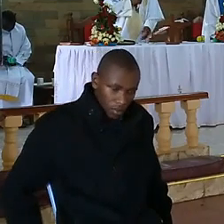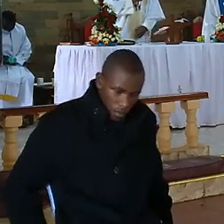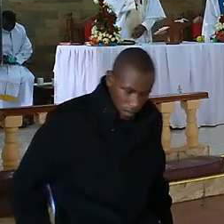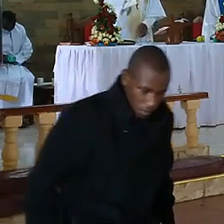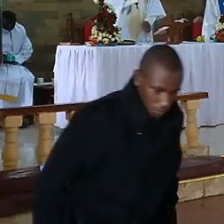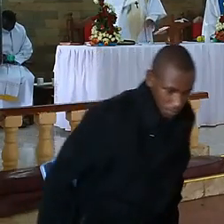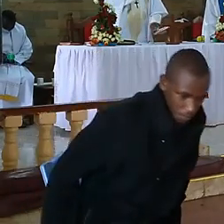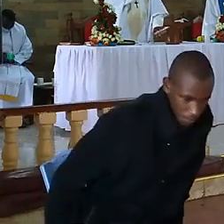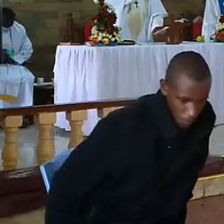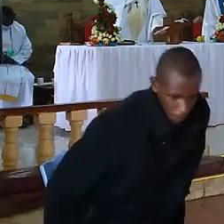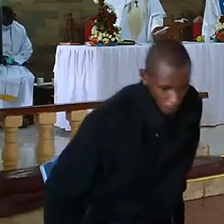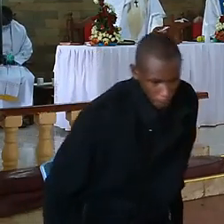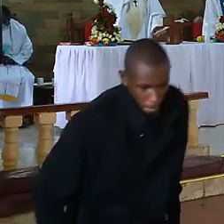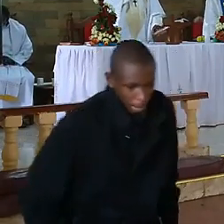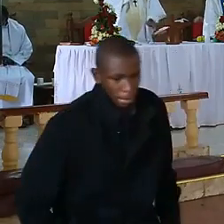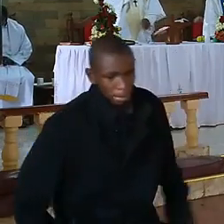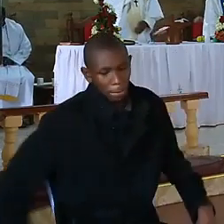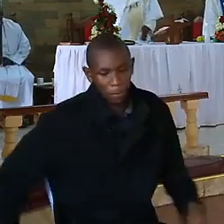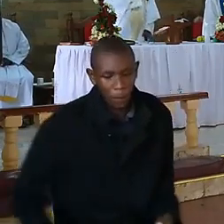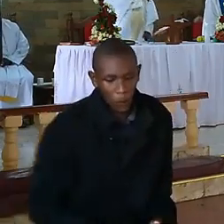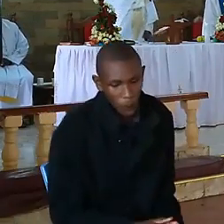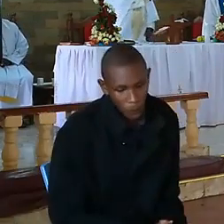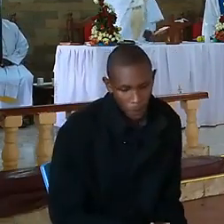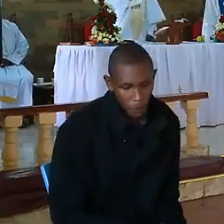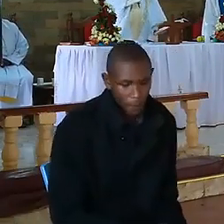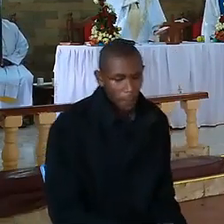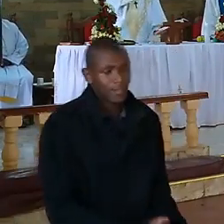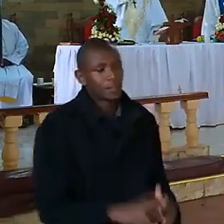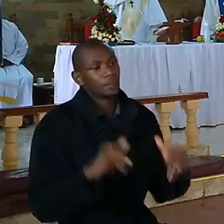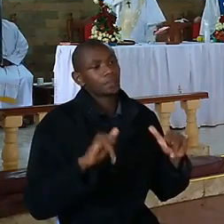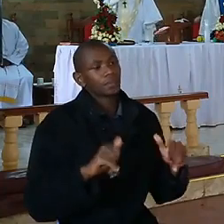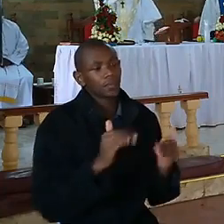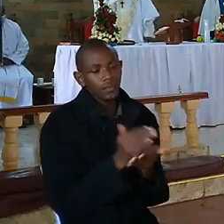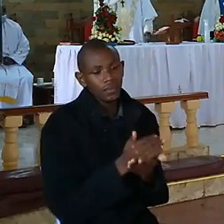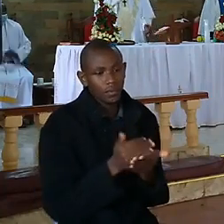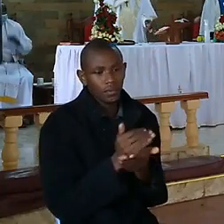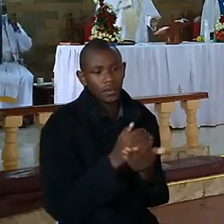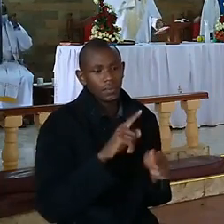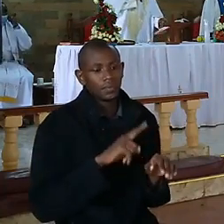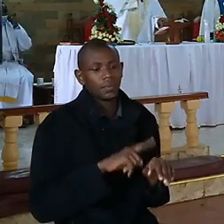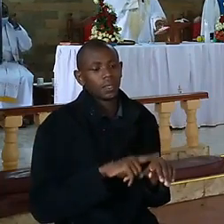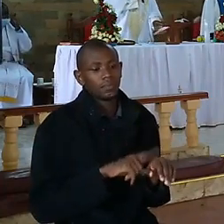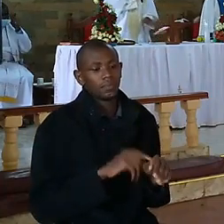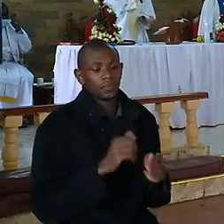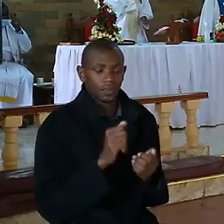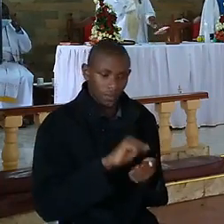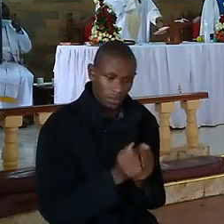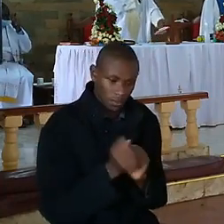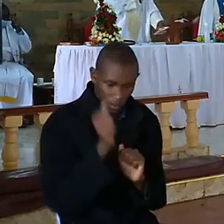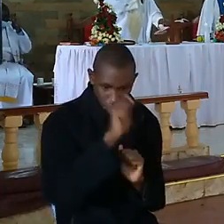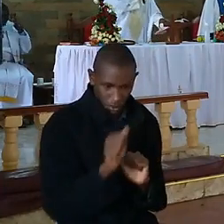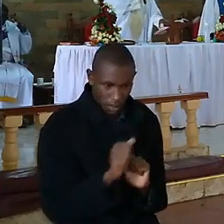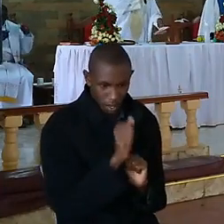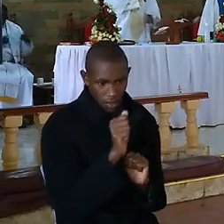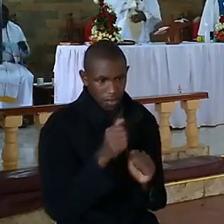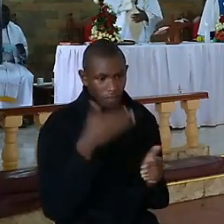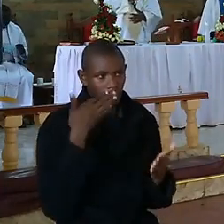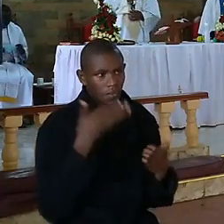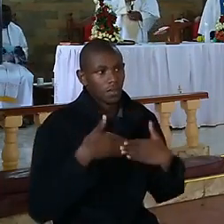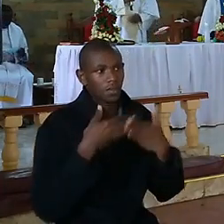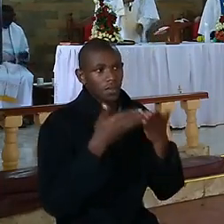metĩkĩtie rĩu nĩ mweke ũngĩ tũkuoya wa kũheana mĩhothi itũ andũ arĩa tũĩ gũkũ kanitha-inĩ na andũ arĩa